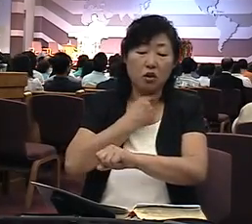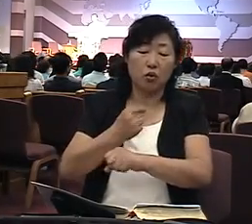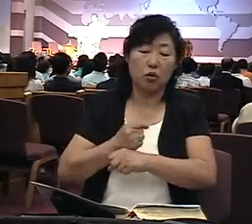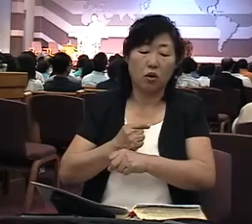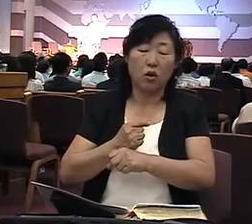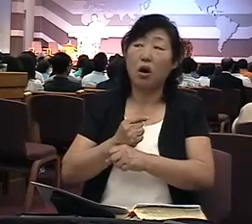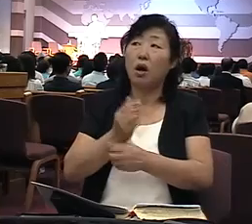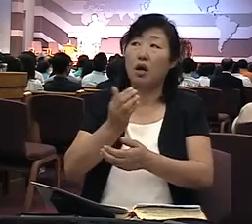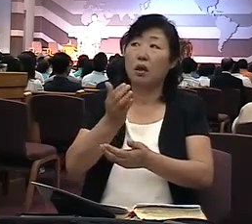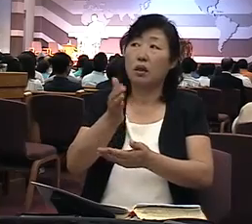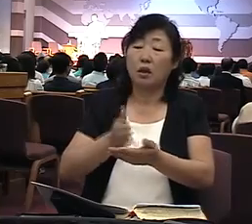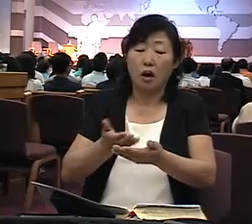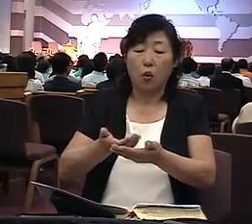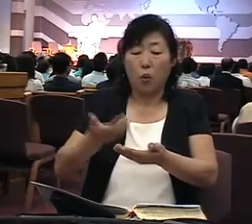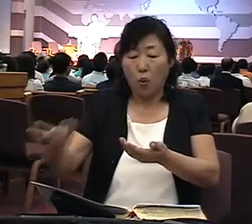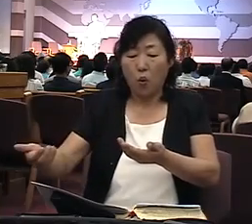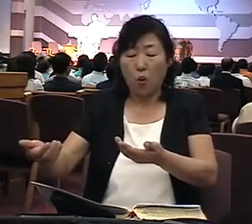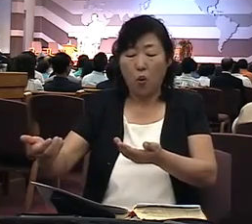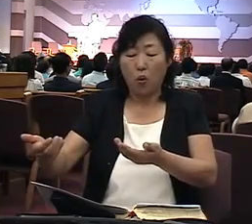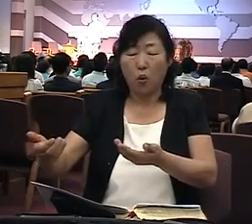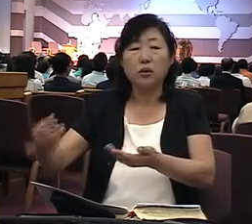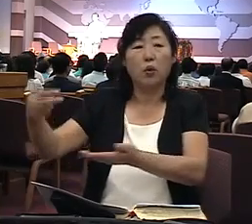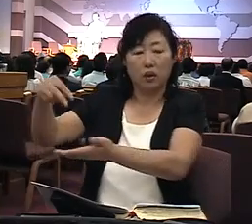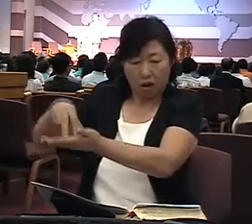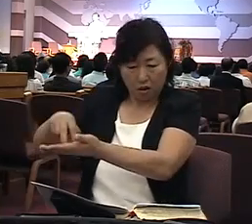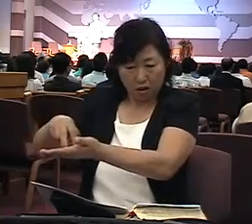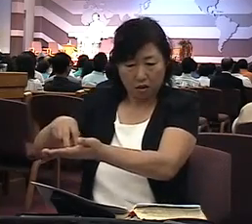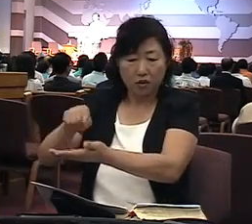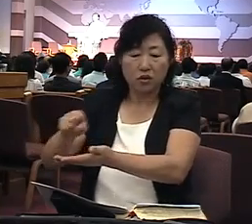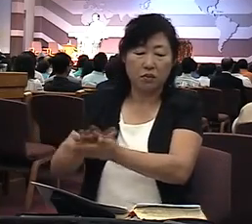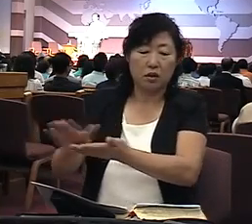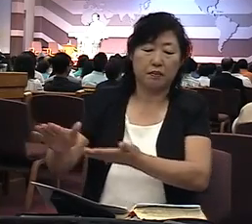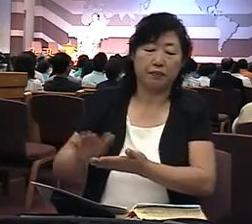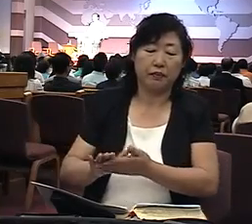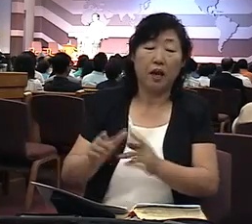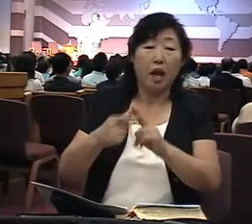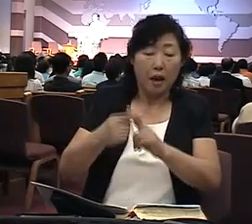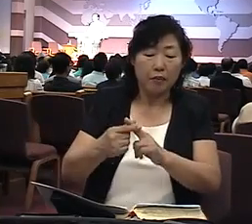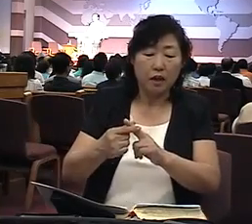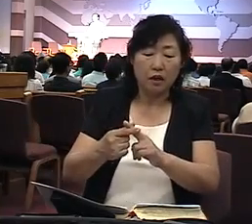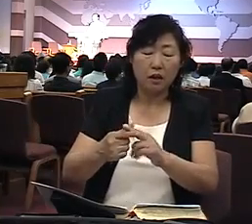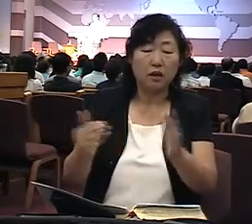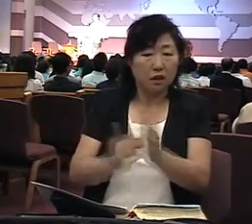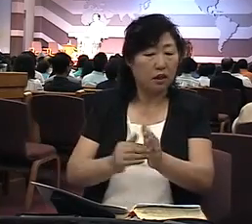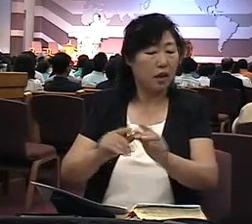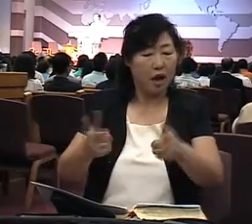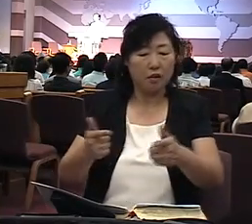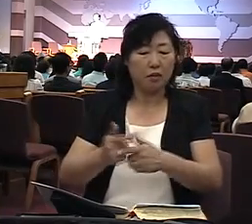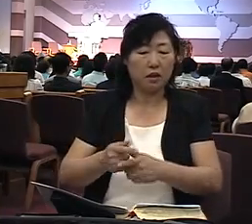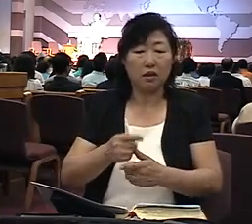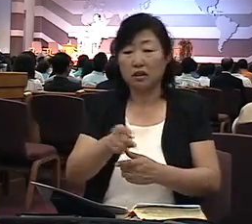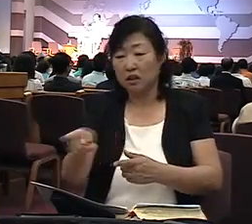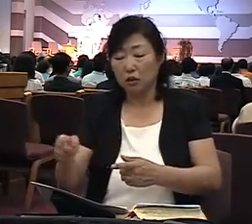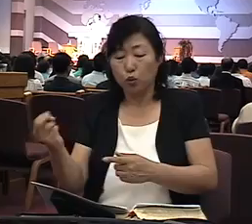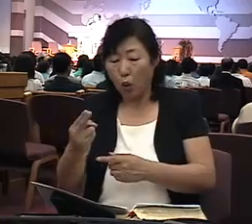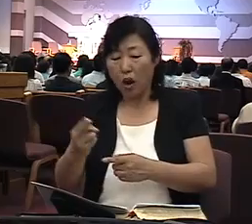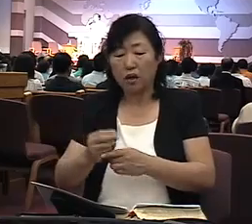합니다. 근데 함께 하신 것에서 끝나지 않죠. 그들을 또한